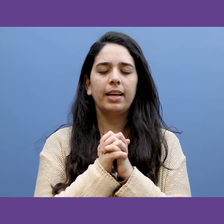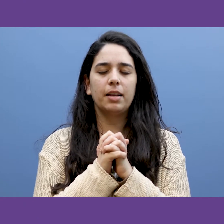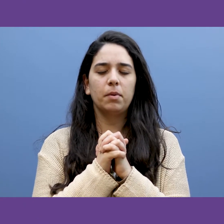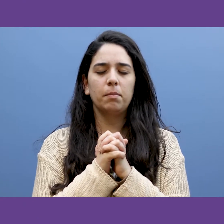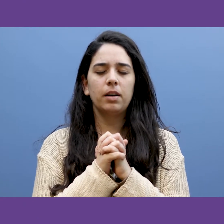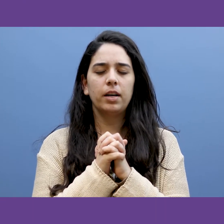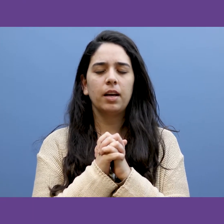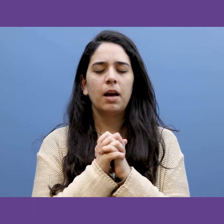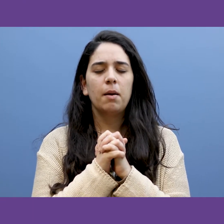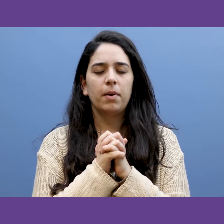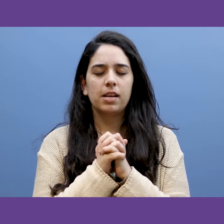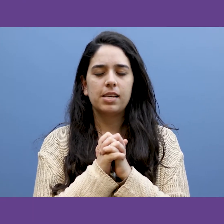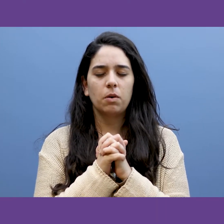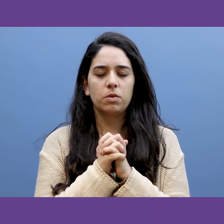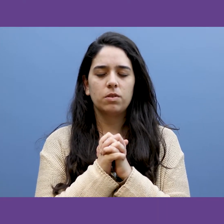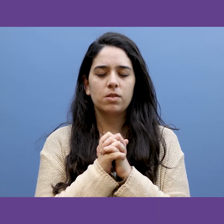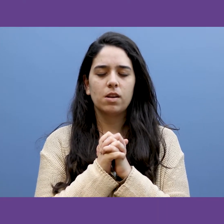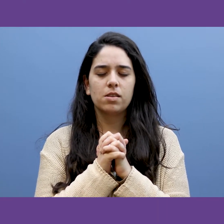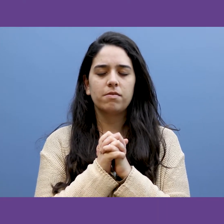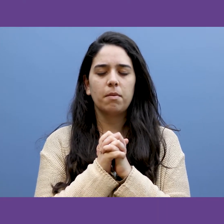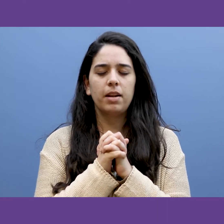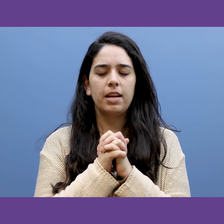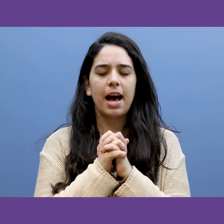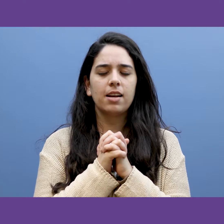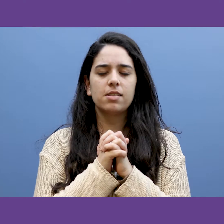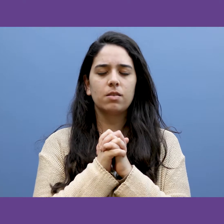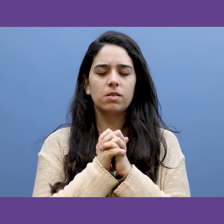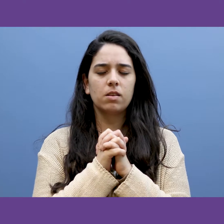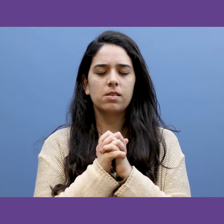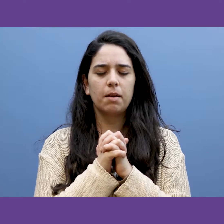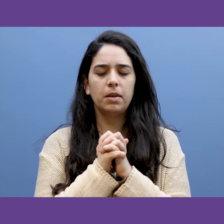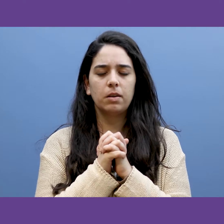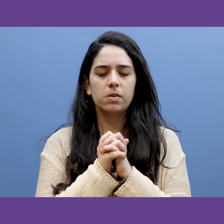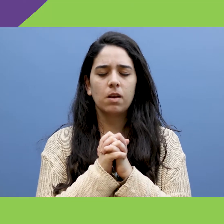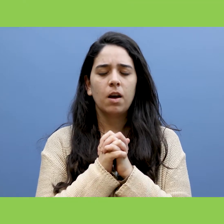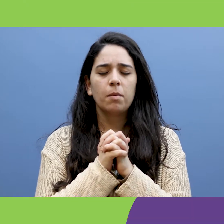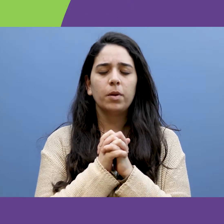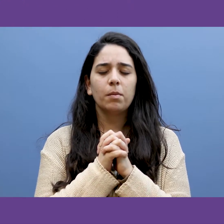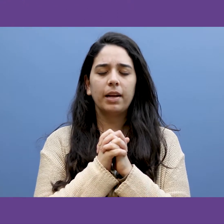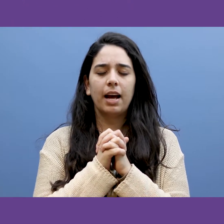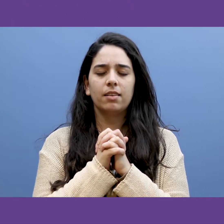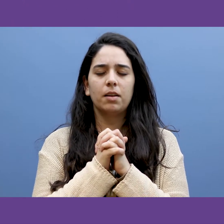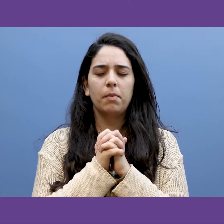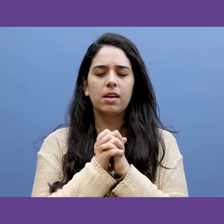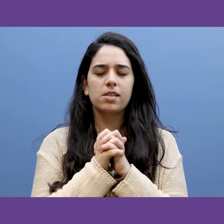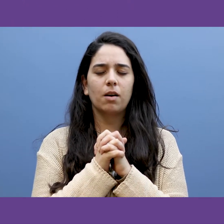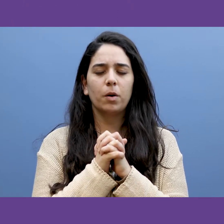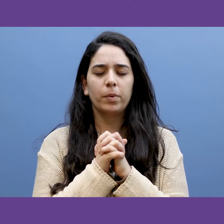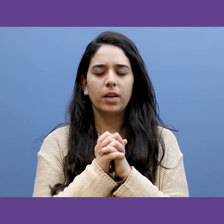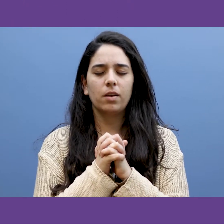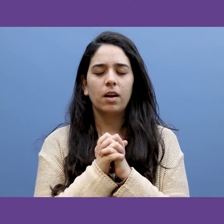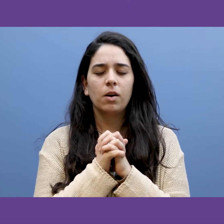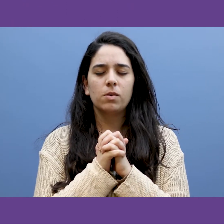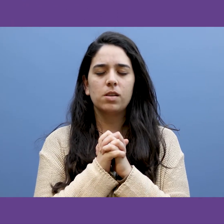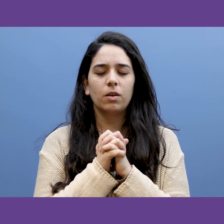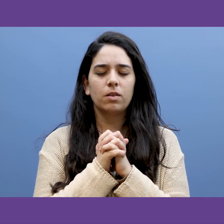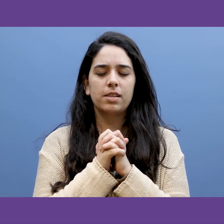da mamãe, pela saúde dos nossos familiares e dos nossos amigos. Muito obrigado também, Senhor, porque o Senhor nos dá